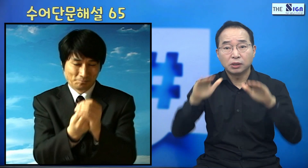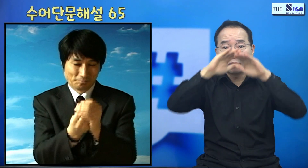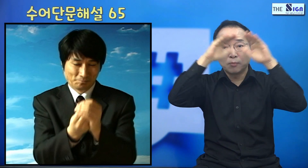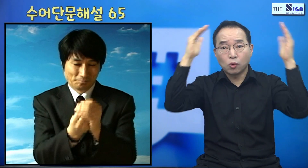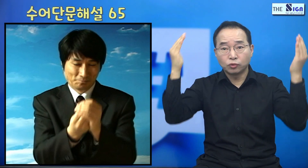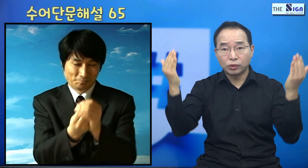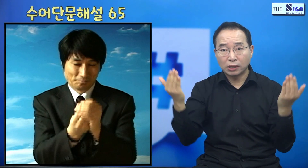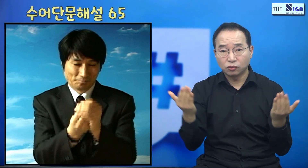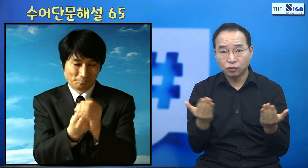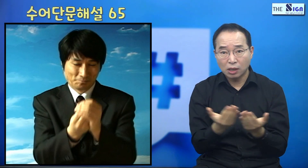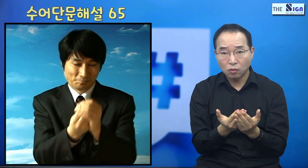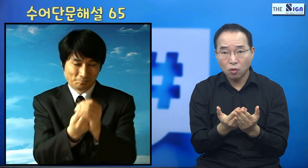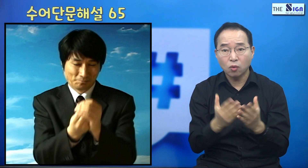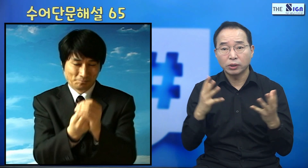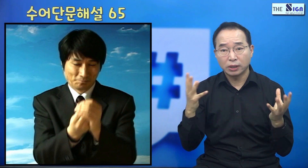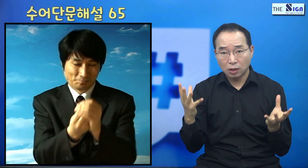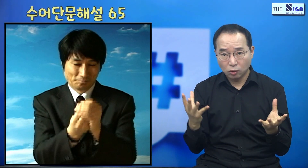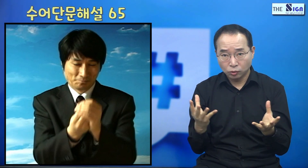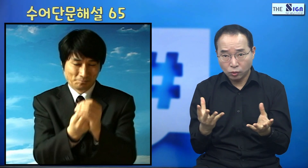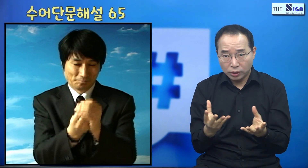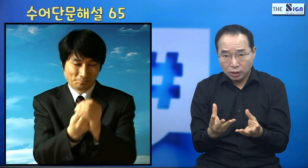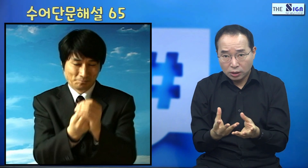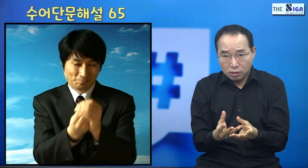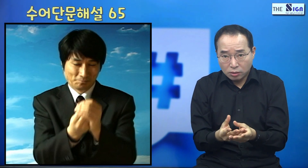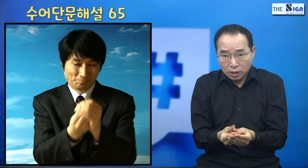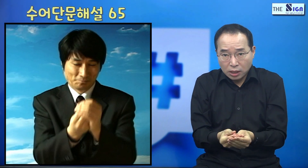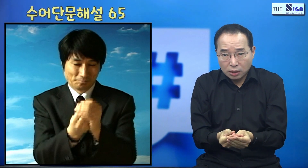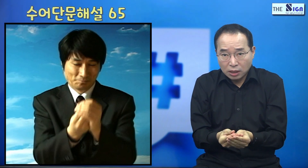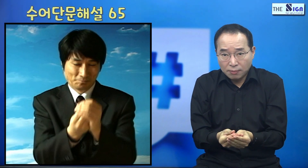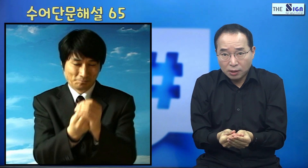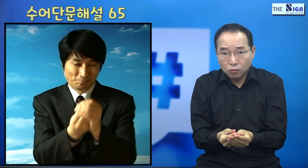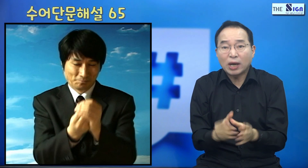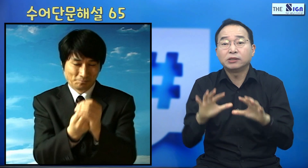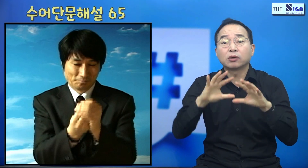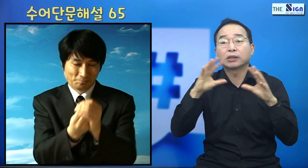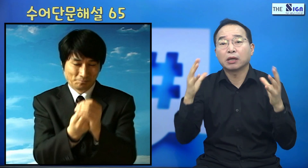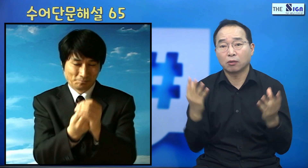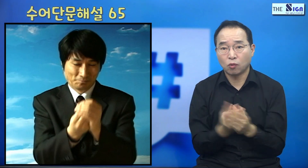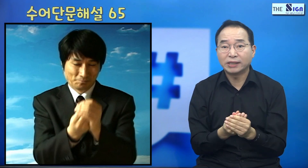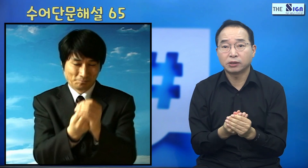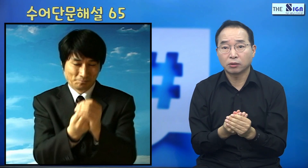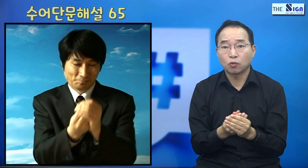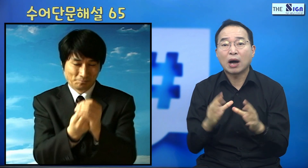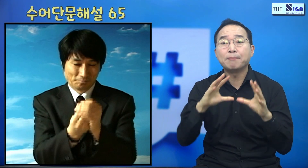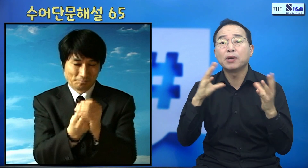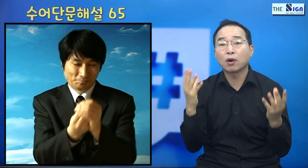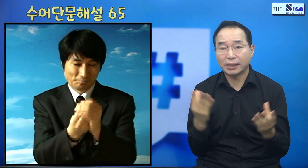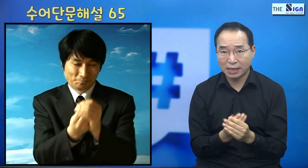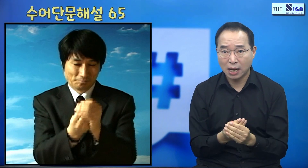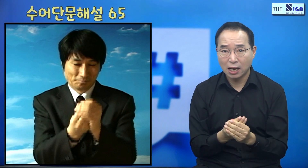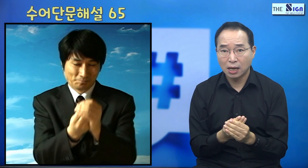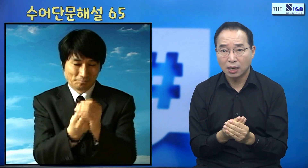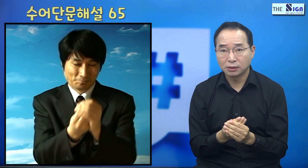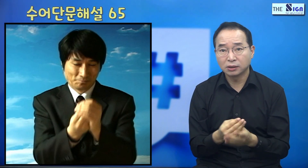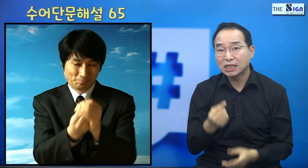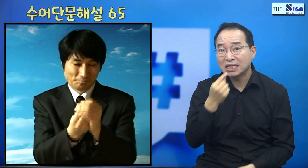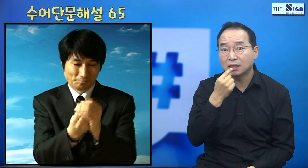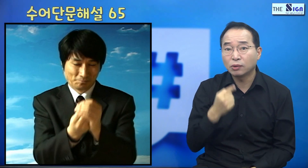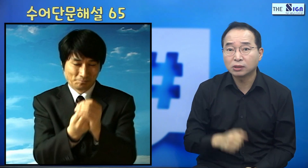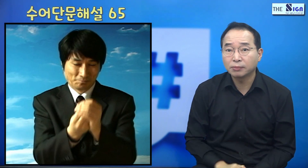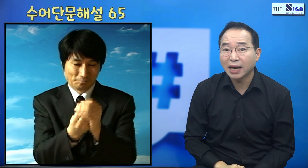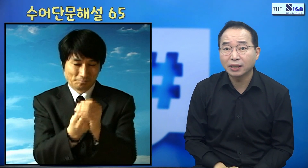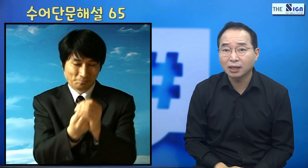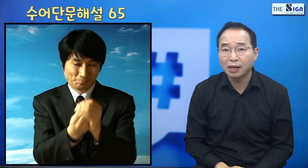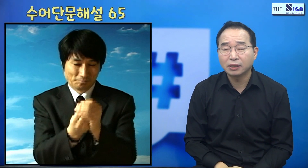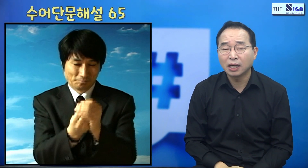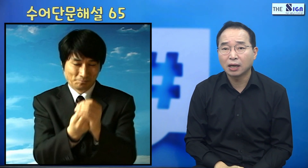완전이에요. 이건 모두라는 수하고 손이 이렇게 되면 완전하다요. 완벽하다. 근데 이를